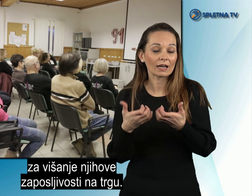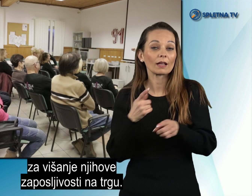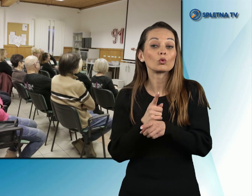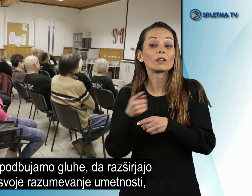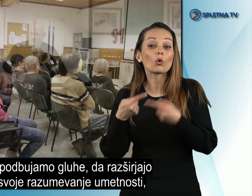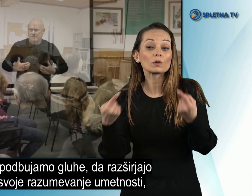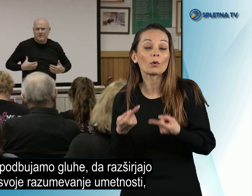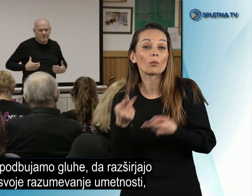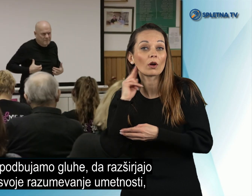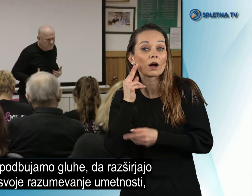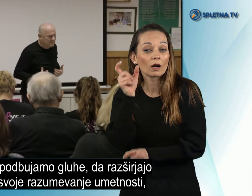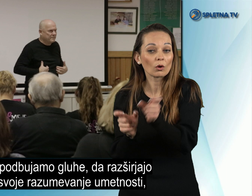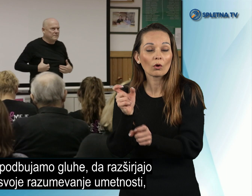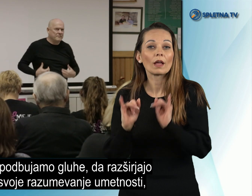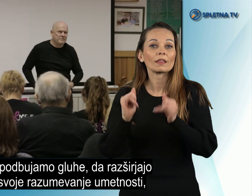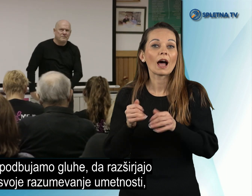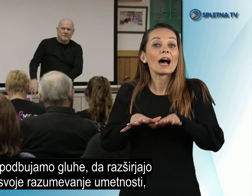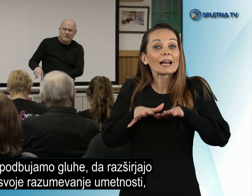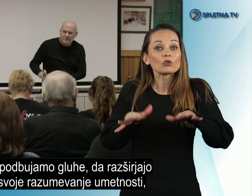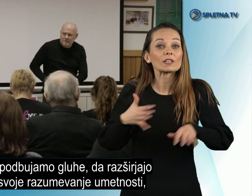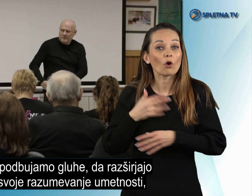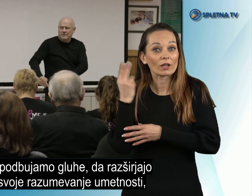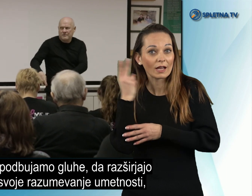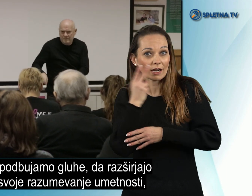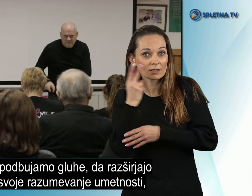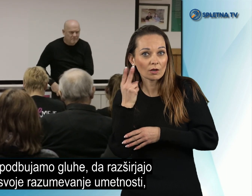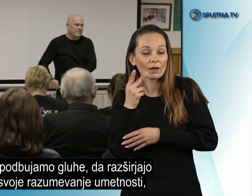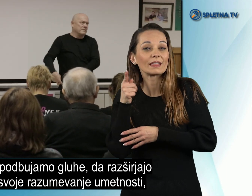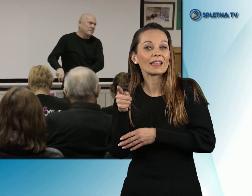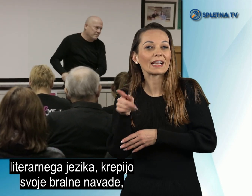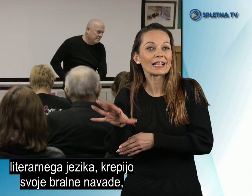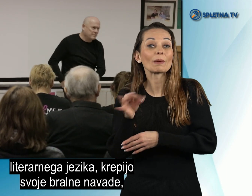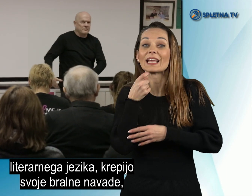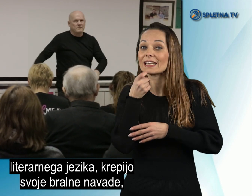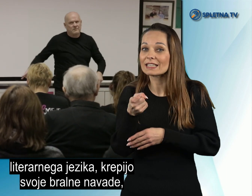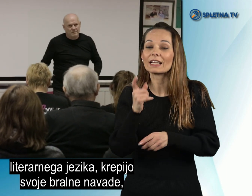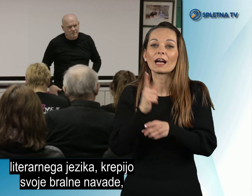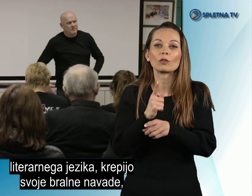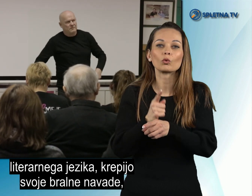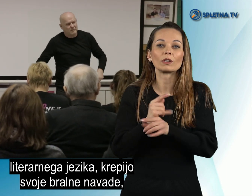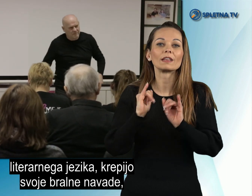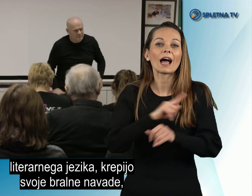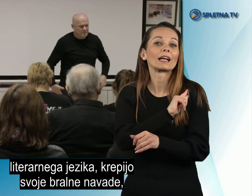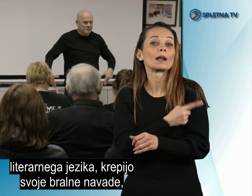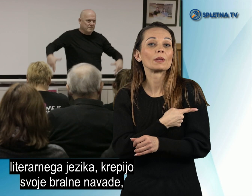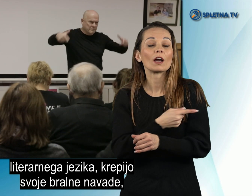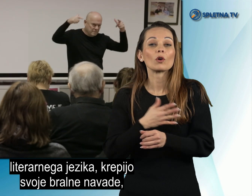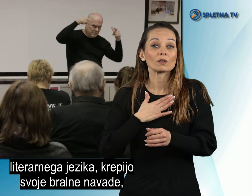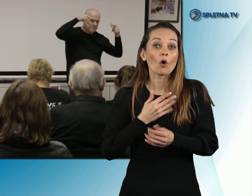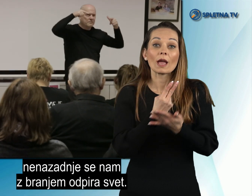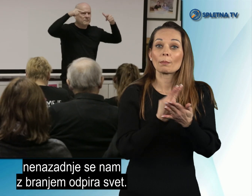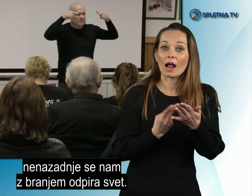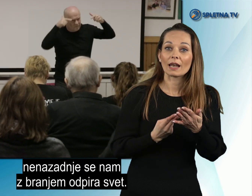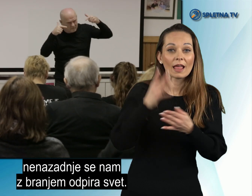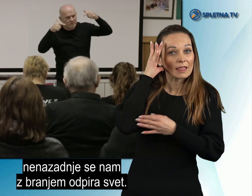Spodbujamo gluhe, da razširjajo svoje razumevanje umetnosti literarnega jezika, krepijo svoje bralne navade, nenazadnje se z